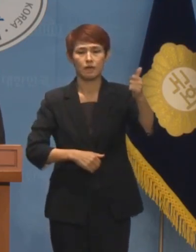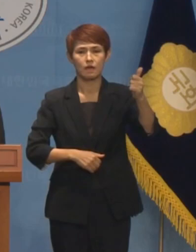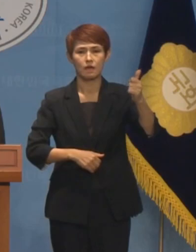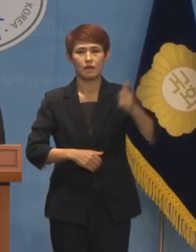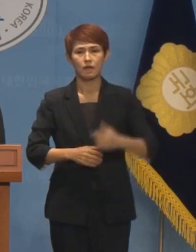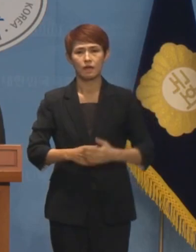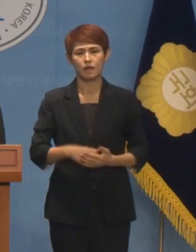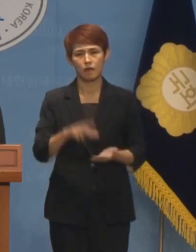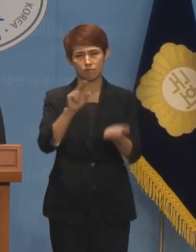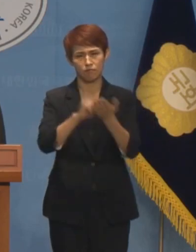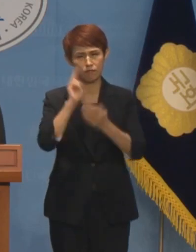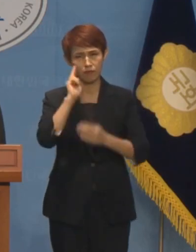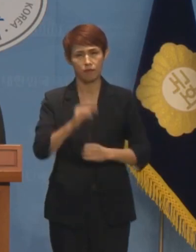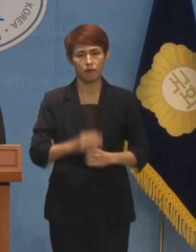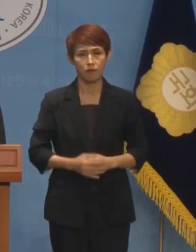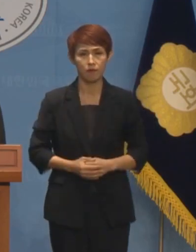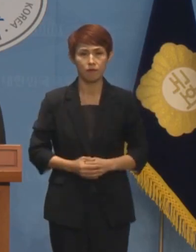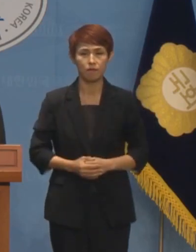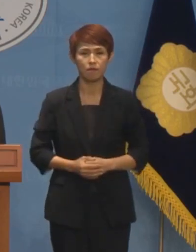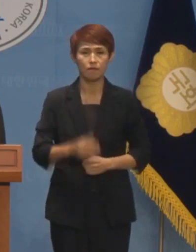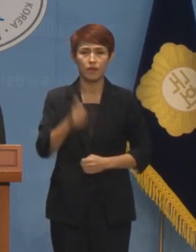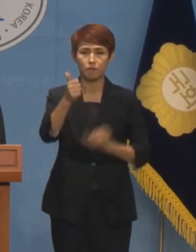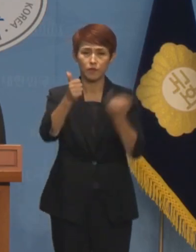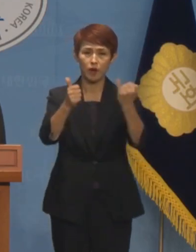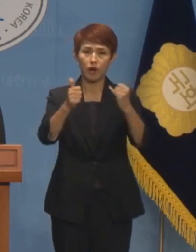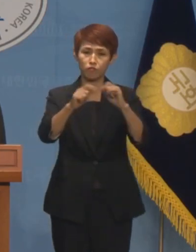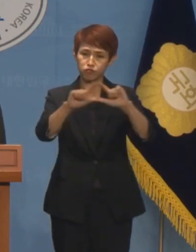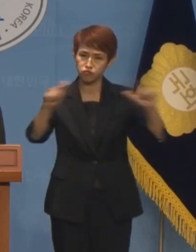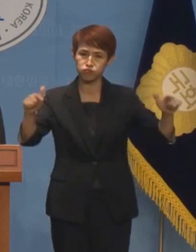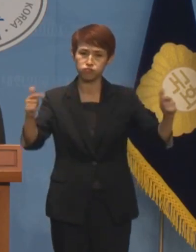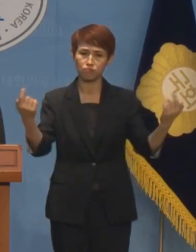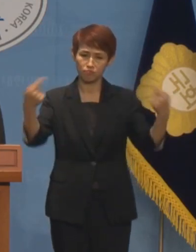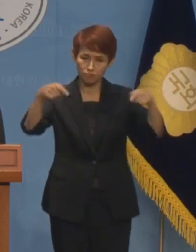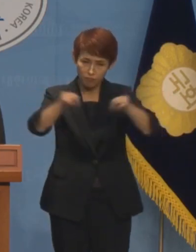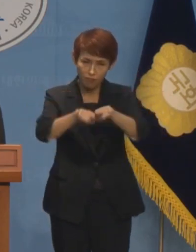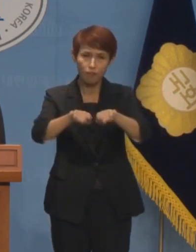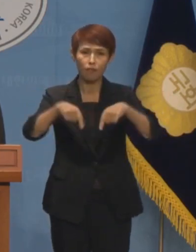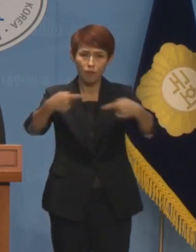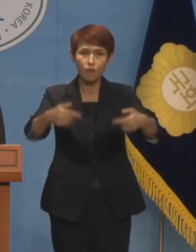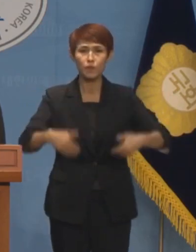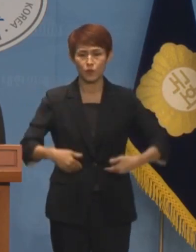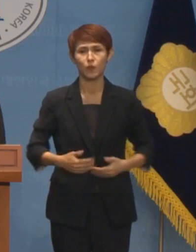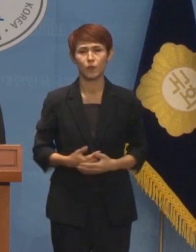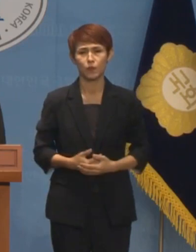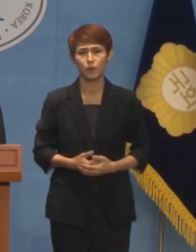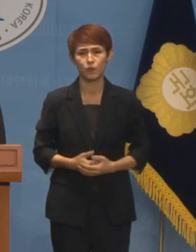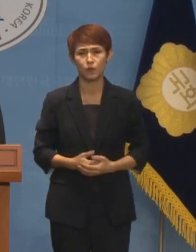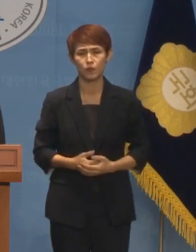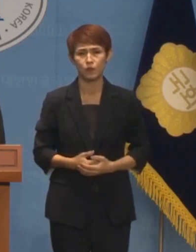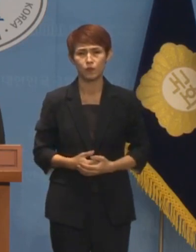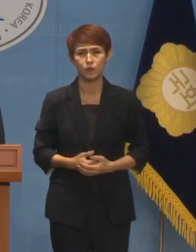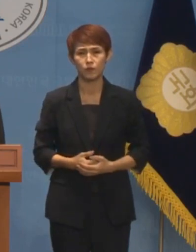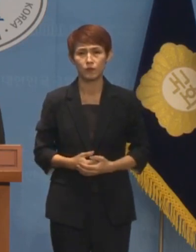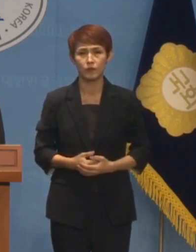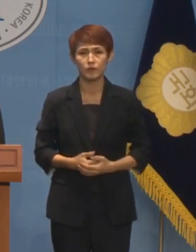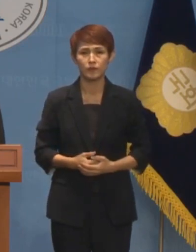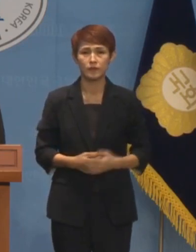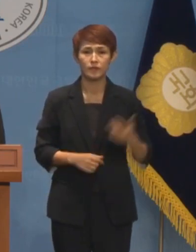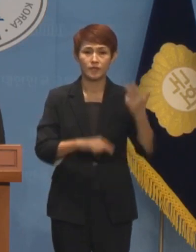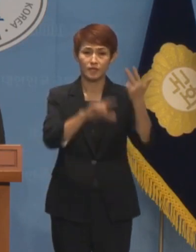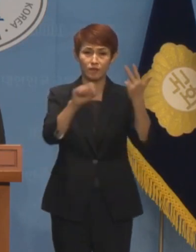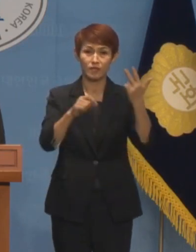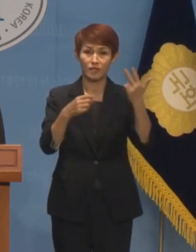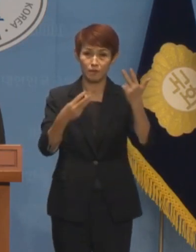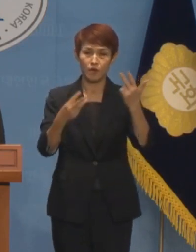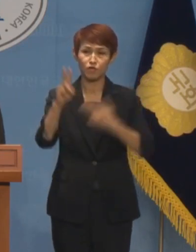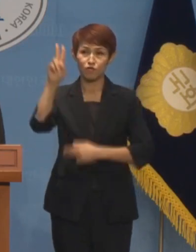상황이었습니다. 젠더 다양성을 담아내는 노력이 필요했습니다. 이에 지난달 3일